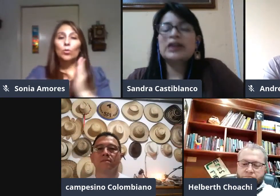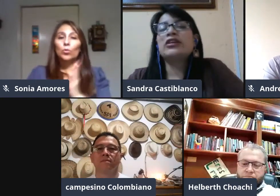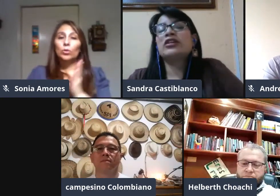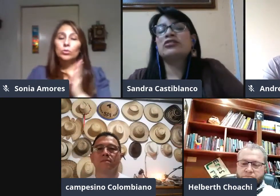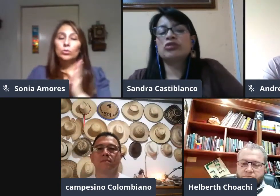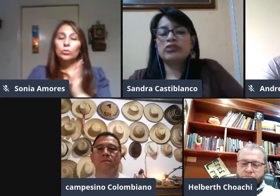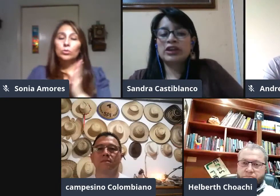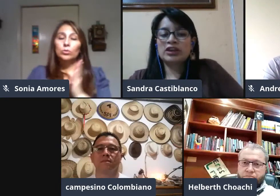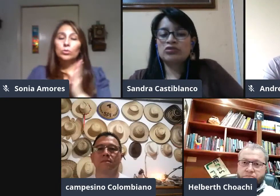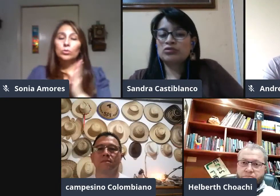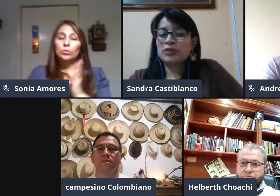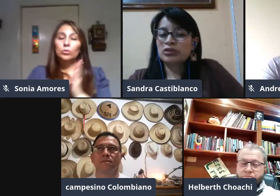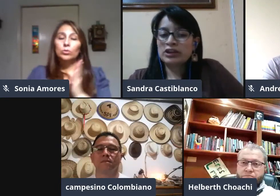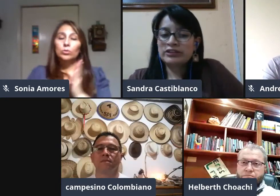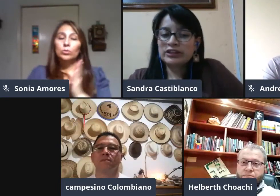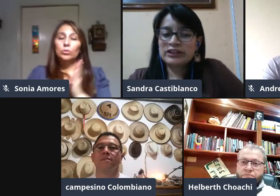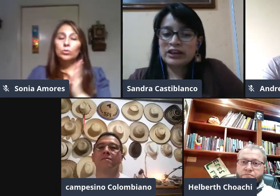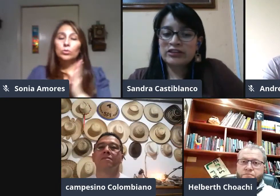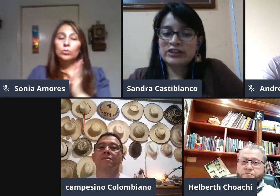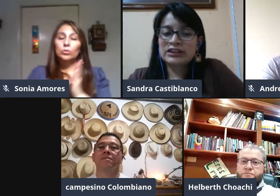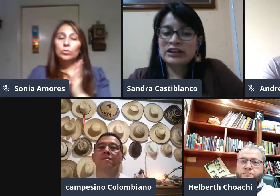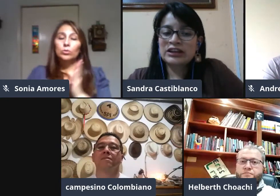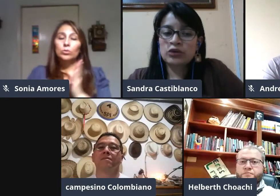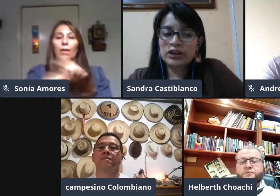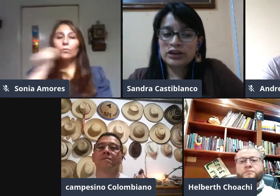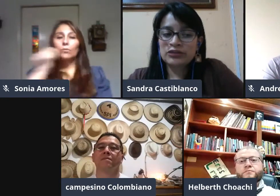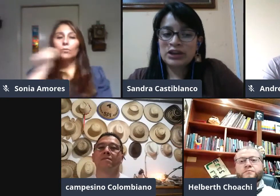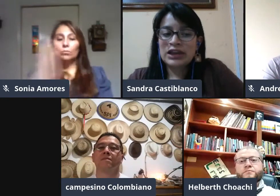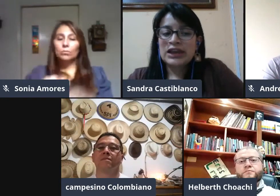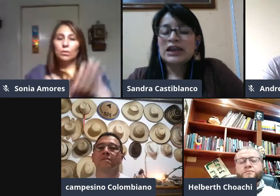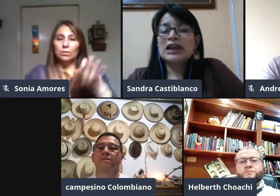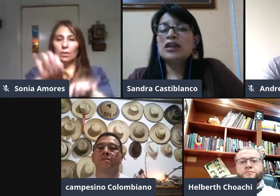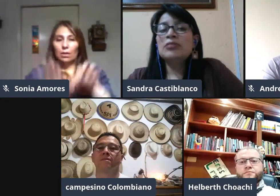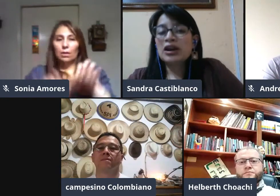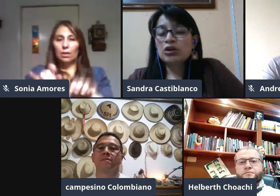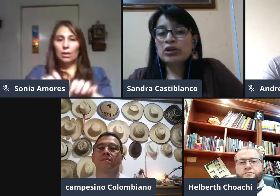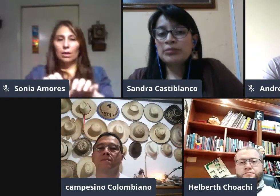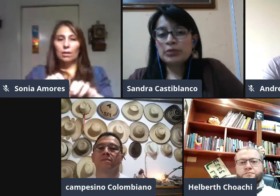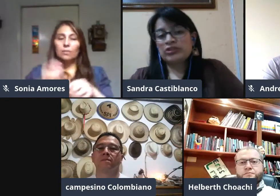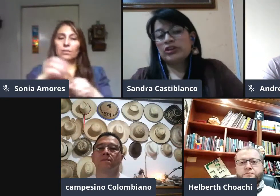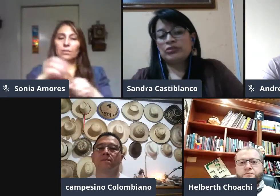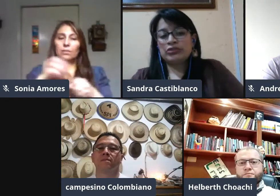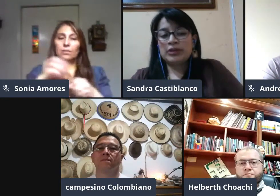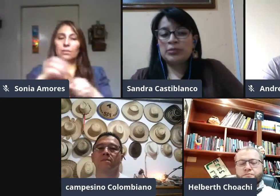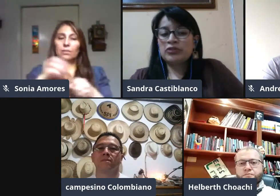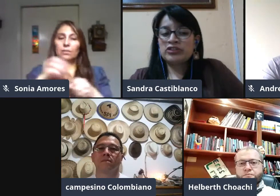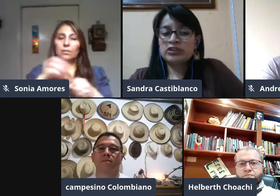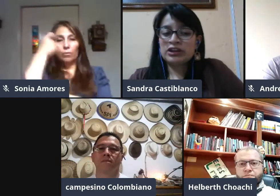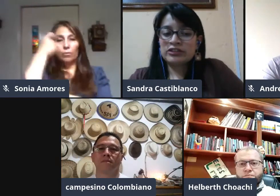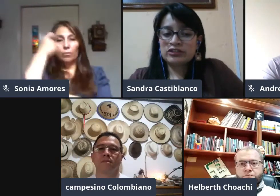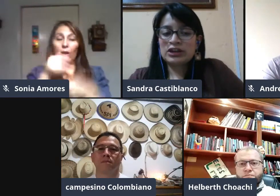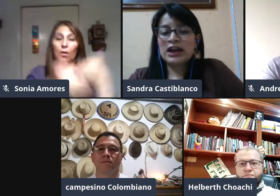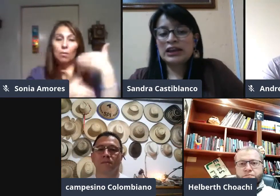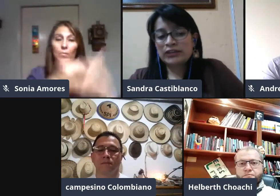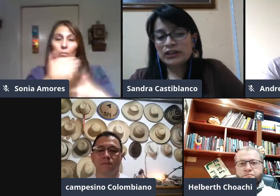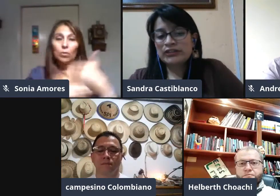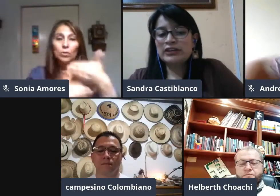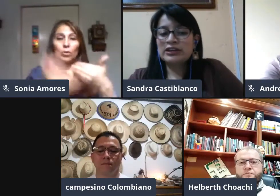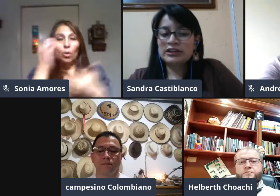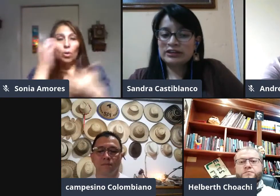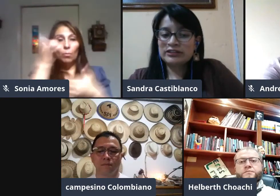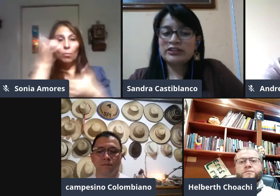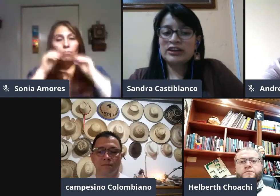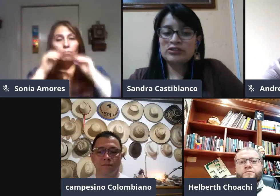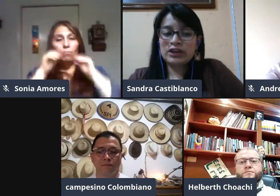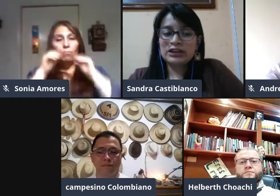Nacional y la Dirección de Derechos Humanos de la Secretaría Distrital de Gobierno, en el marco del proceso de profesionalización a líderes